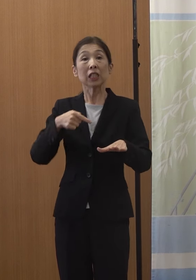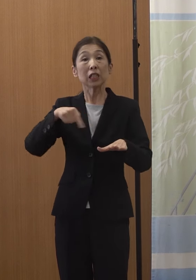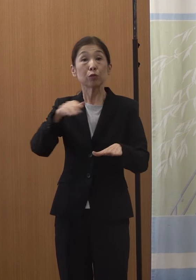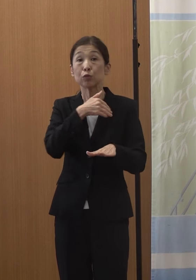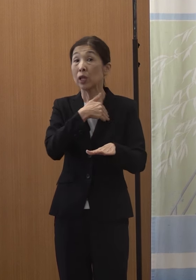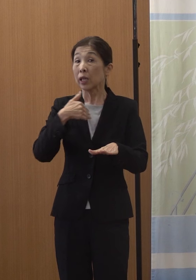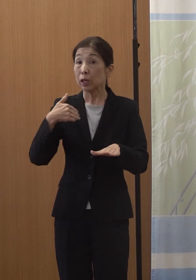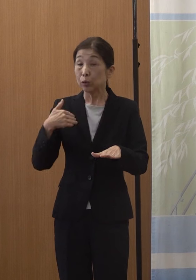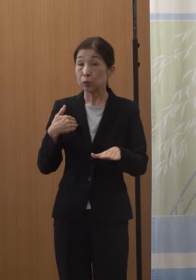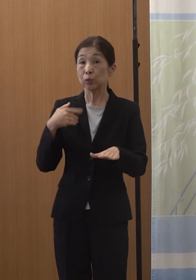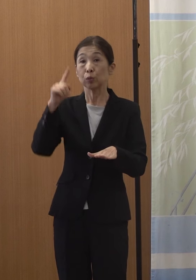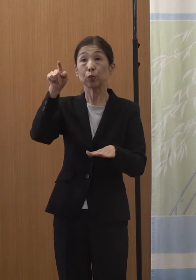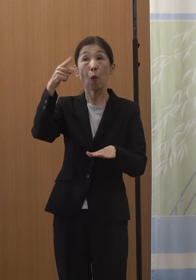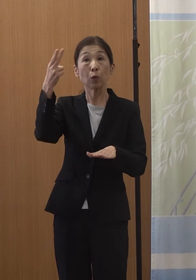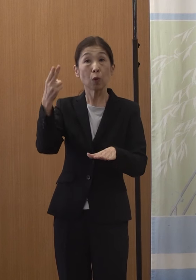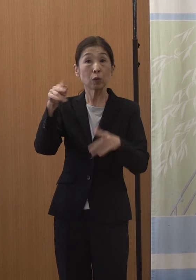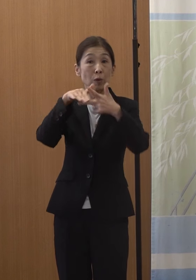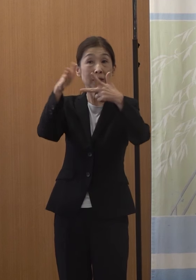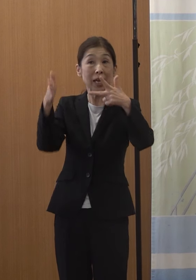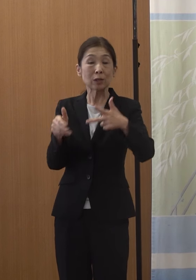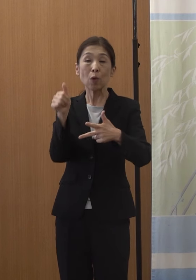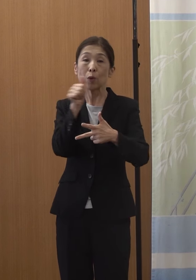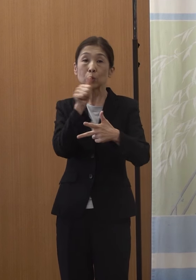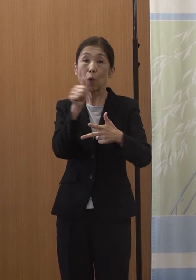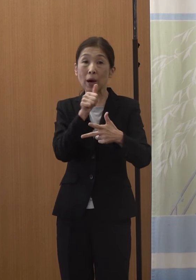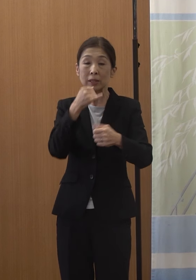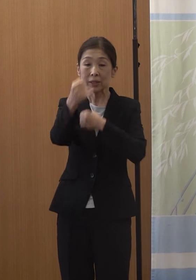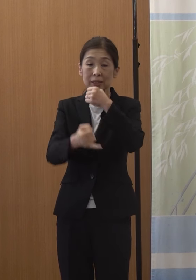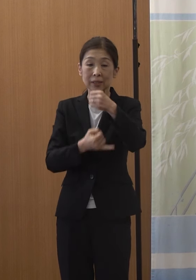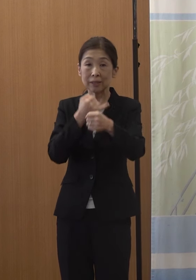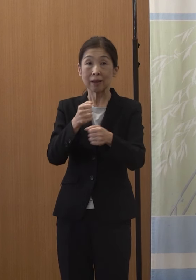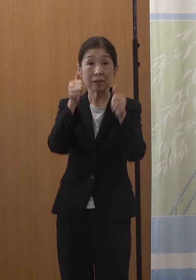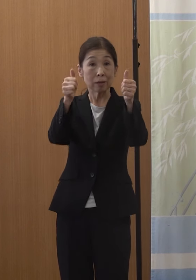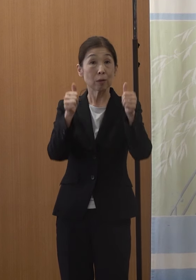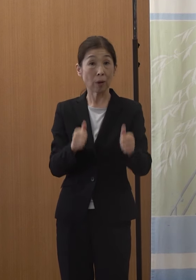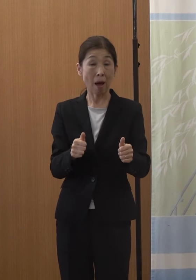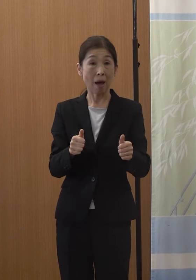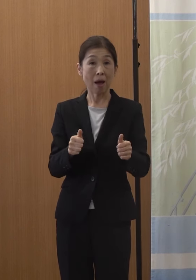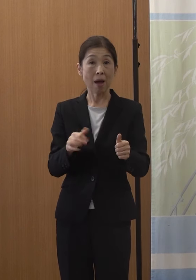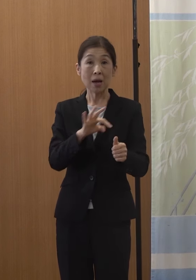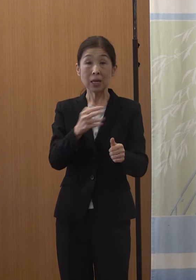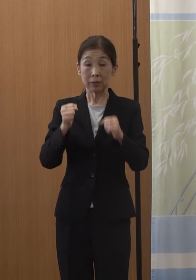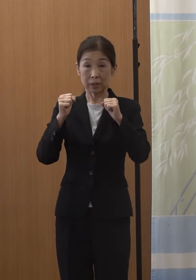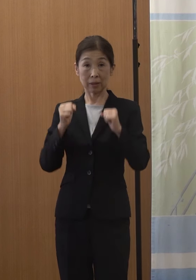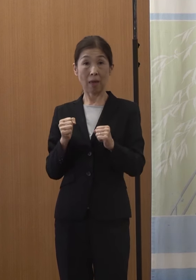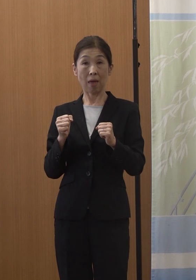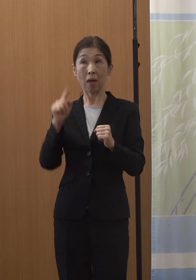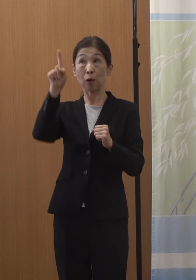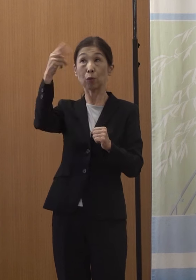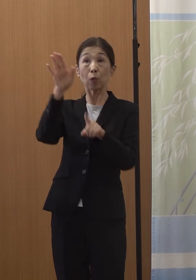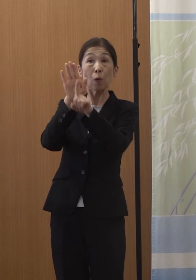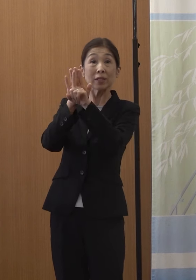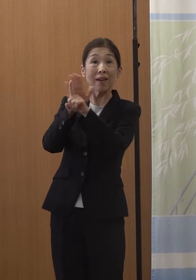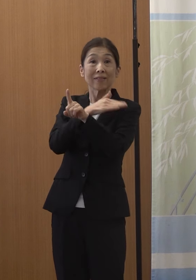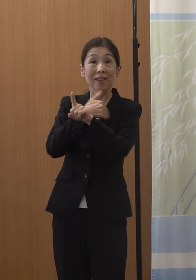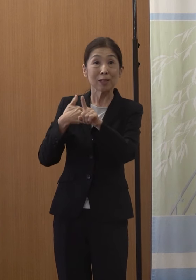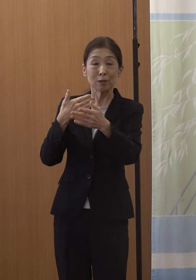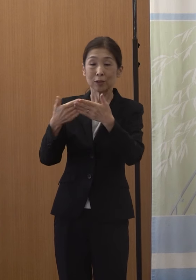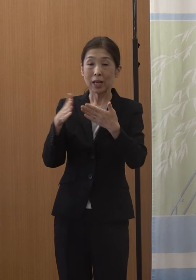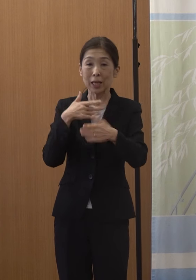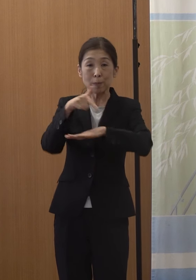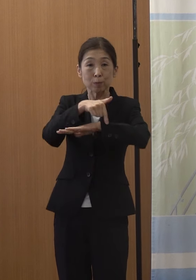今行くことができる能登の施設を紹介するサイトや、金沢にいながら能登を支援できる体験